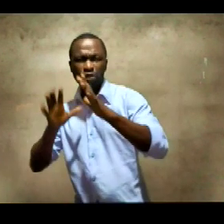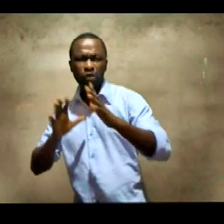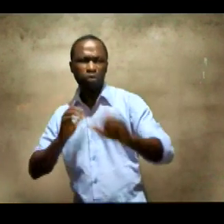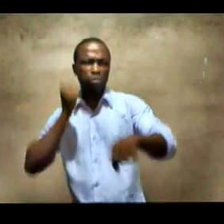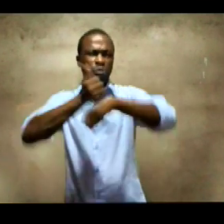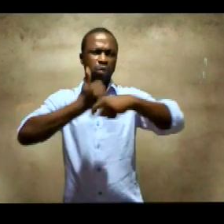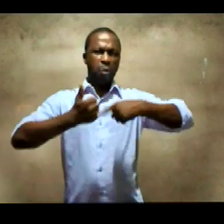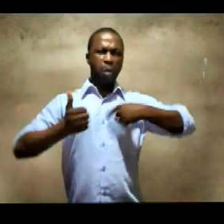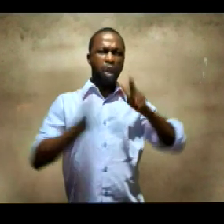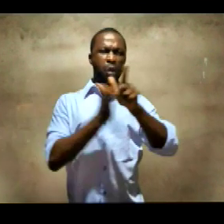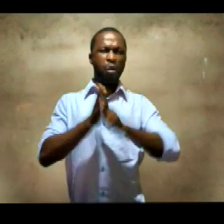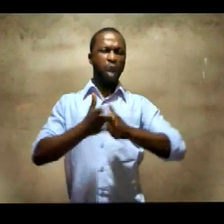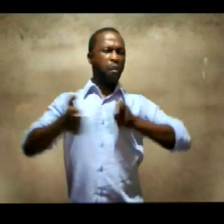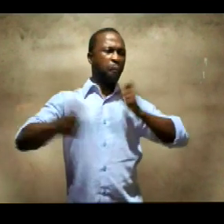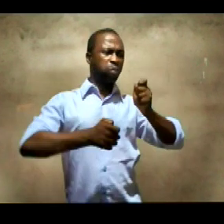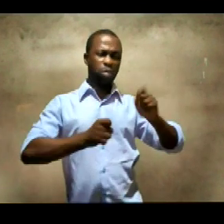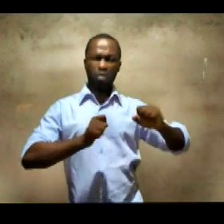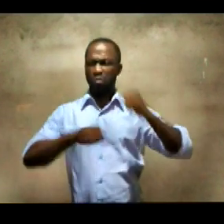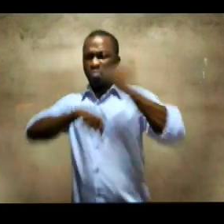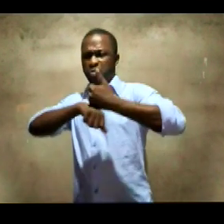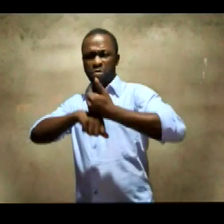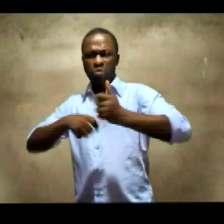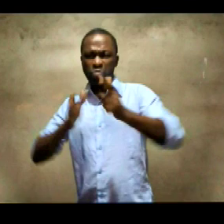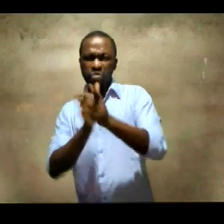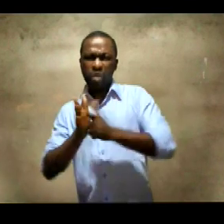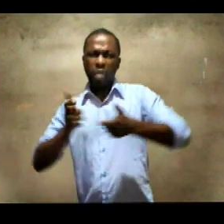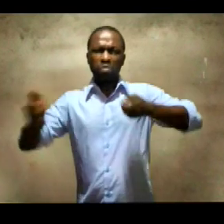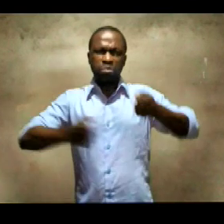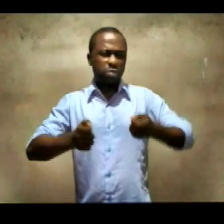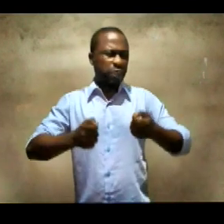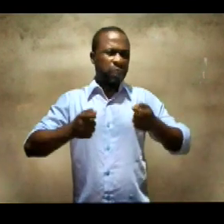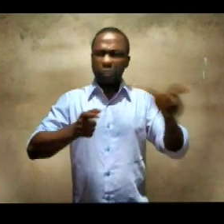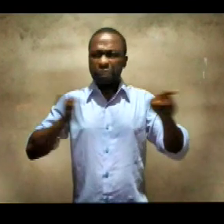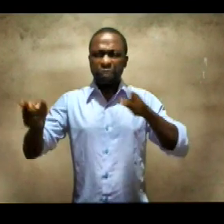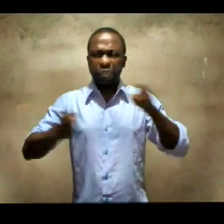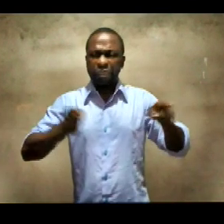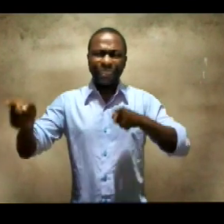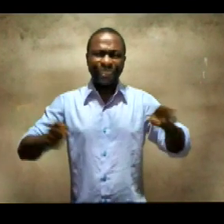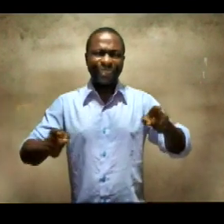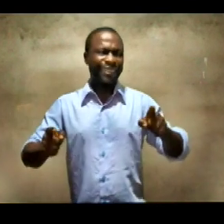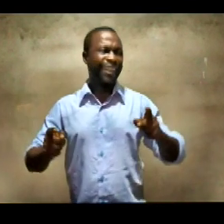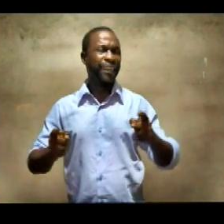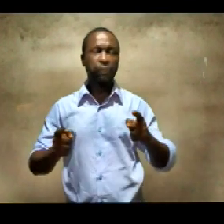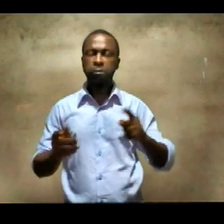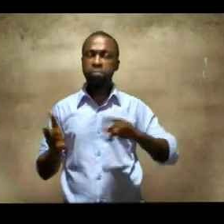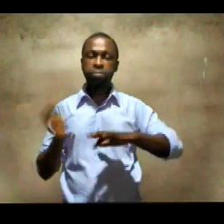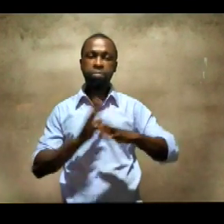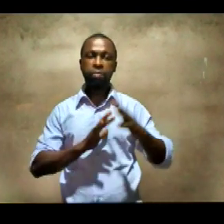sein des communes du pays. Malgré l'opération de la MINUSCA, les groupes armés restent influents dans la région.